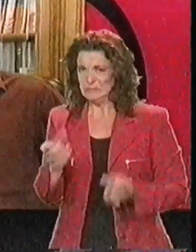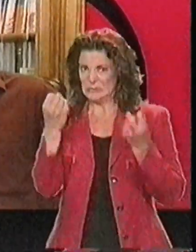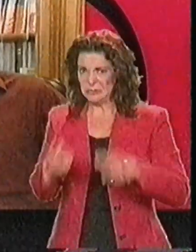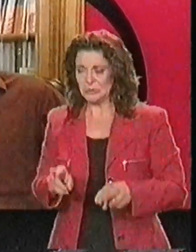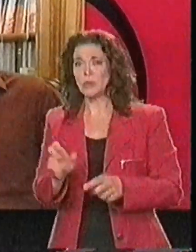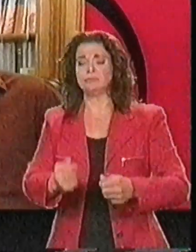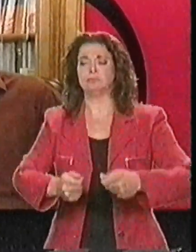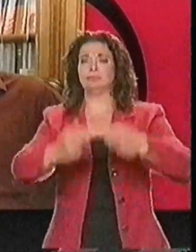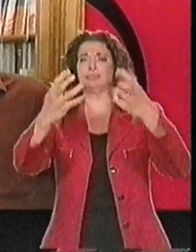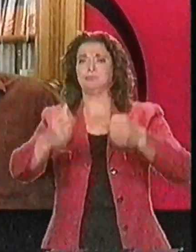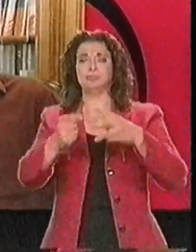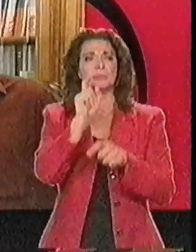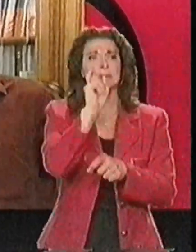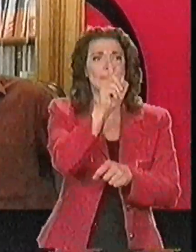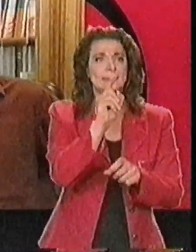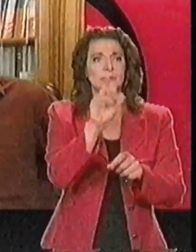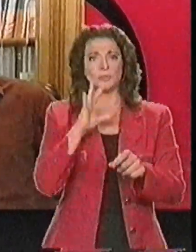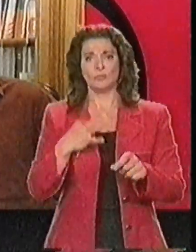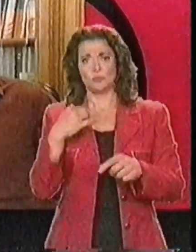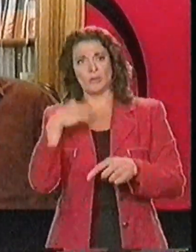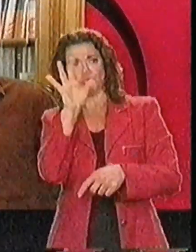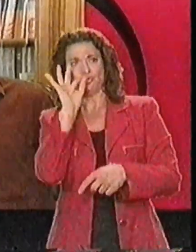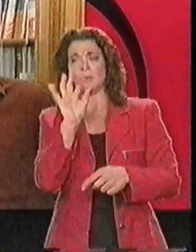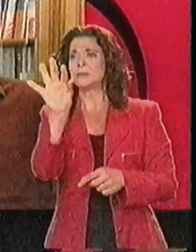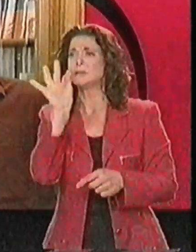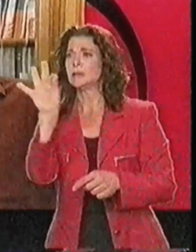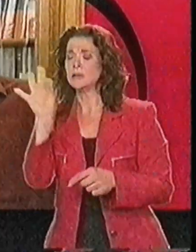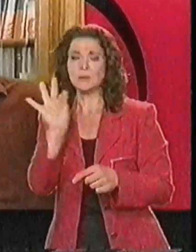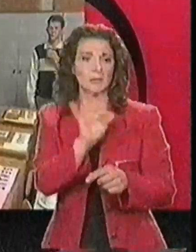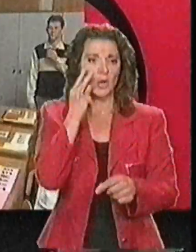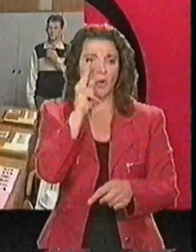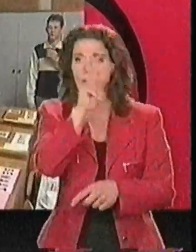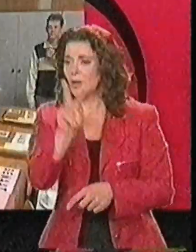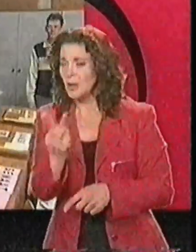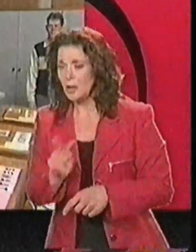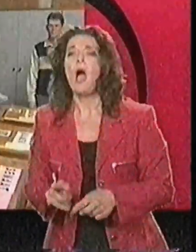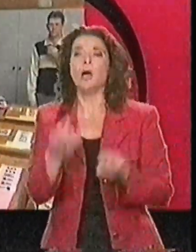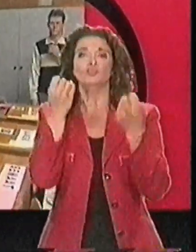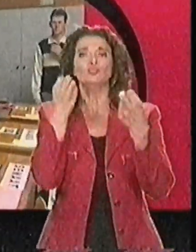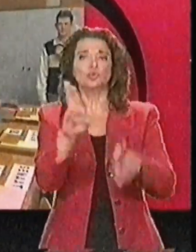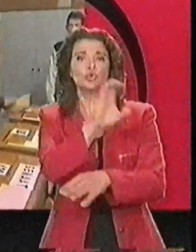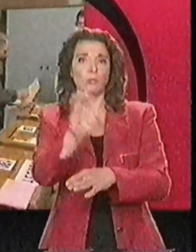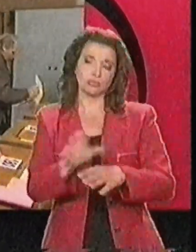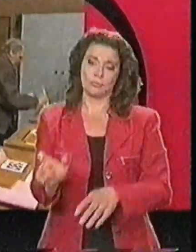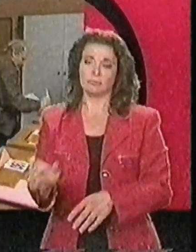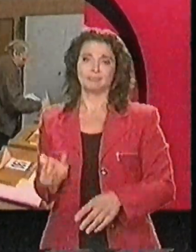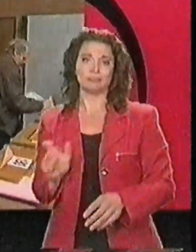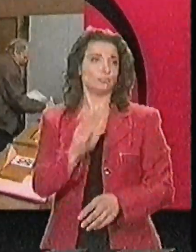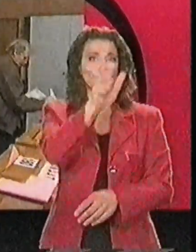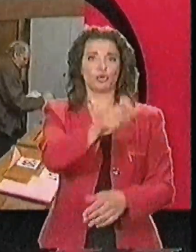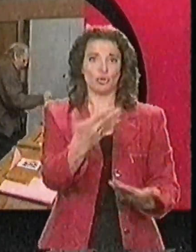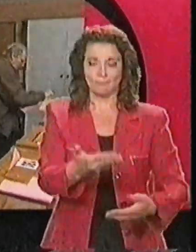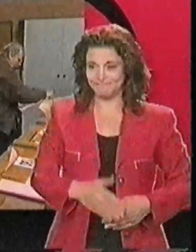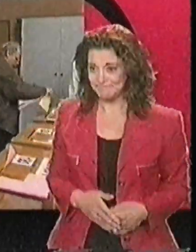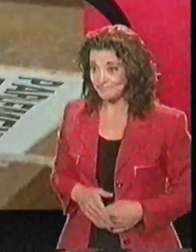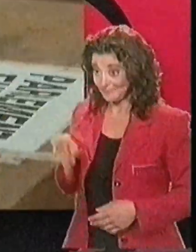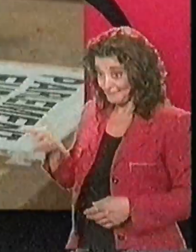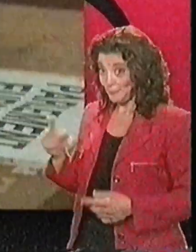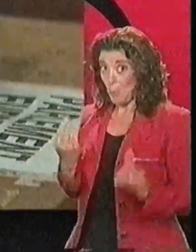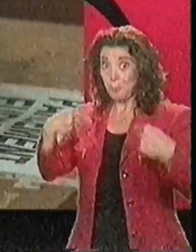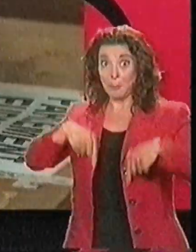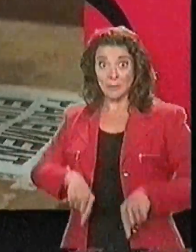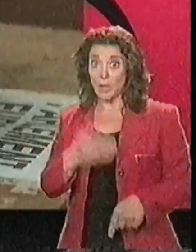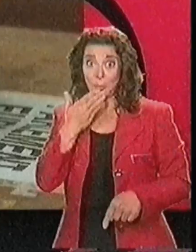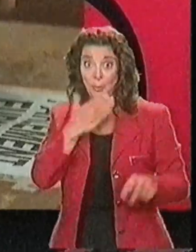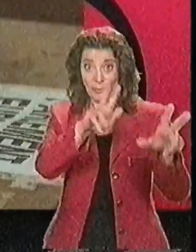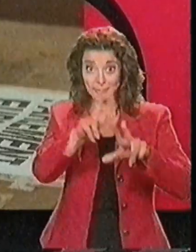est certaine que la carte magnétique a bien enregistré le vote qu'elle a émis. Si vous êtes comme le Premier ministre, toujours au vote sur papier,